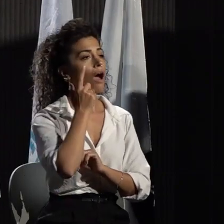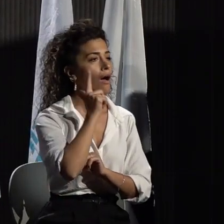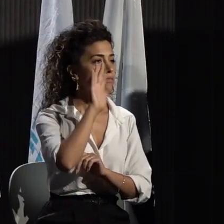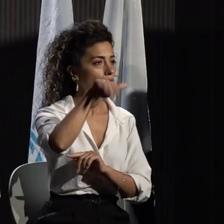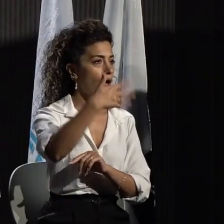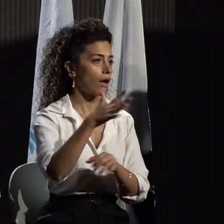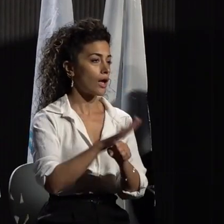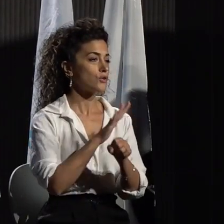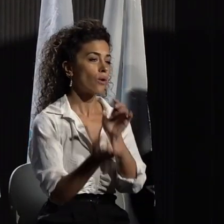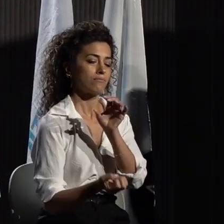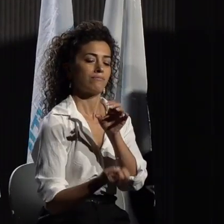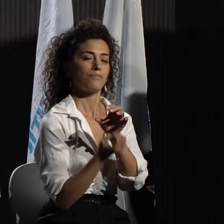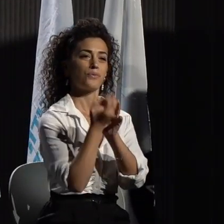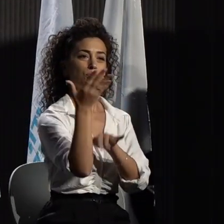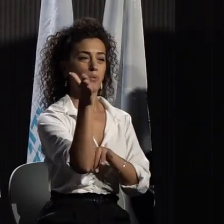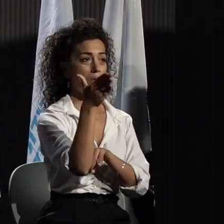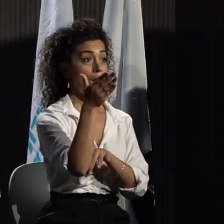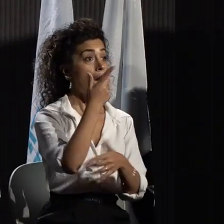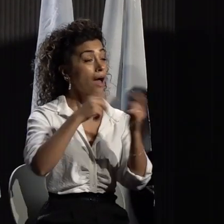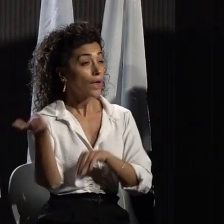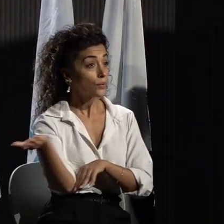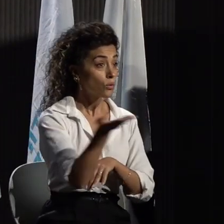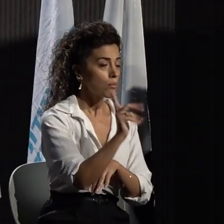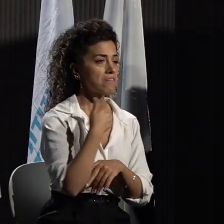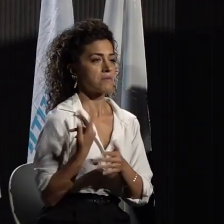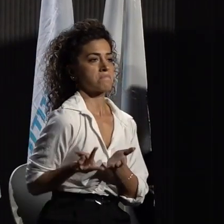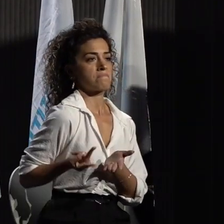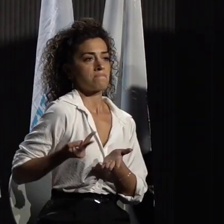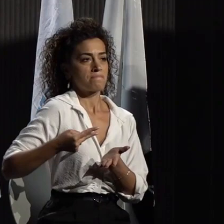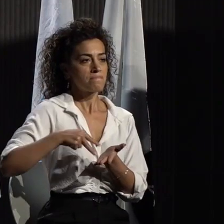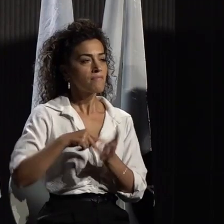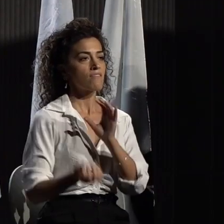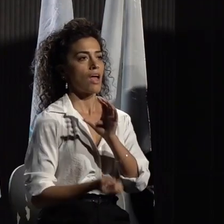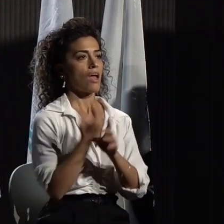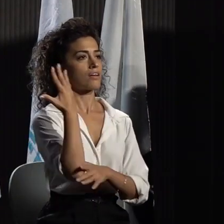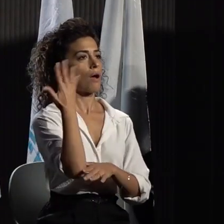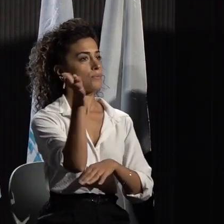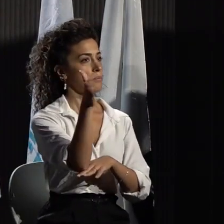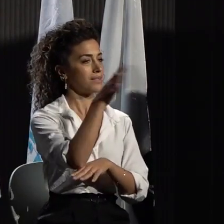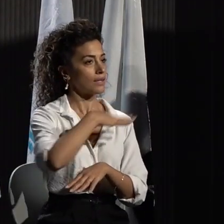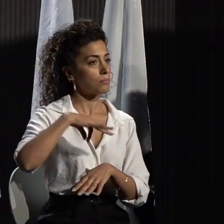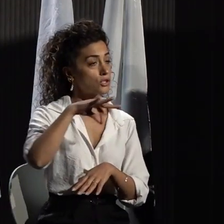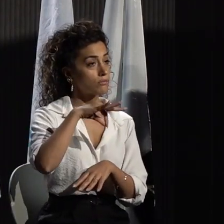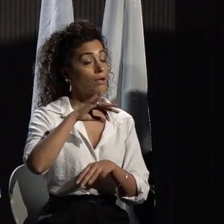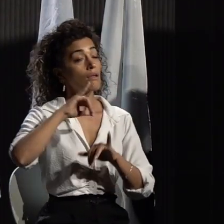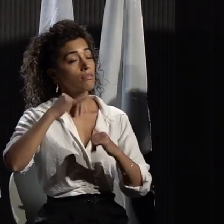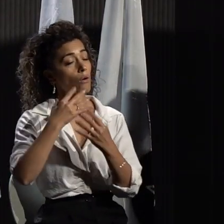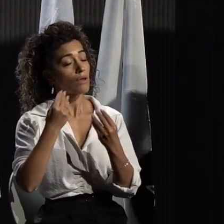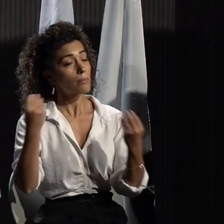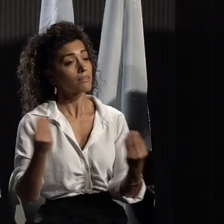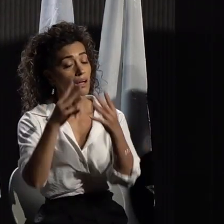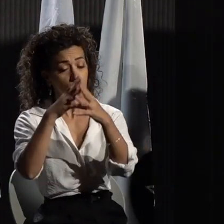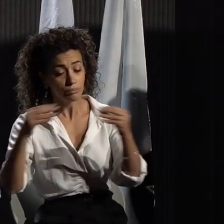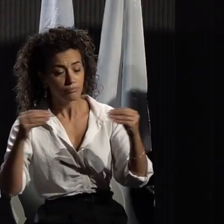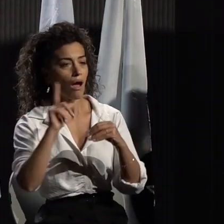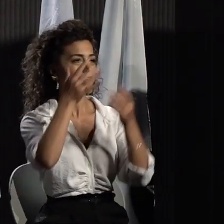תקומה רוחנית ומדינית נגדנו והקמנו מדינה משלנו עבדו לנו נכסים אבל